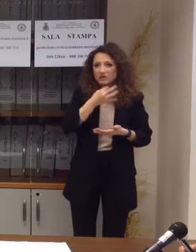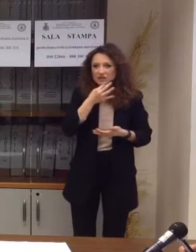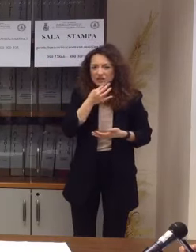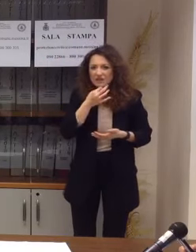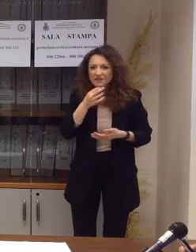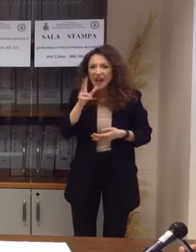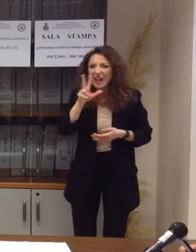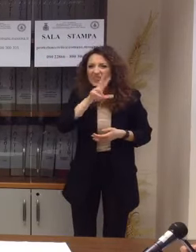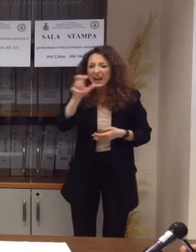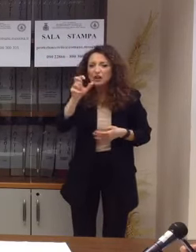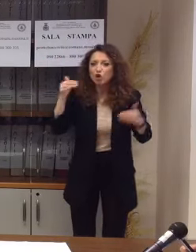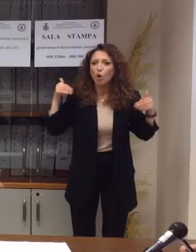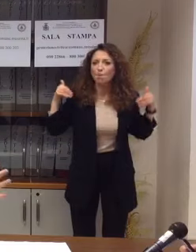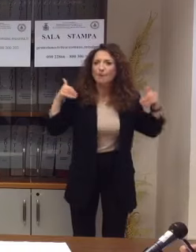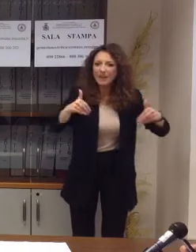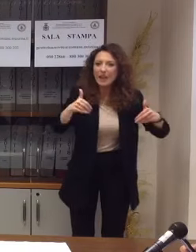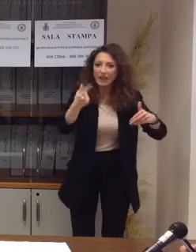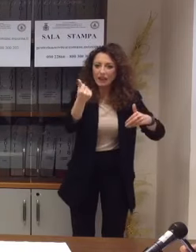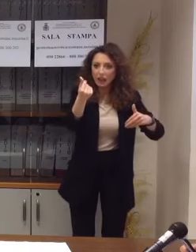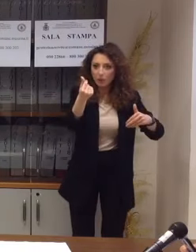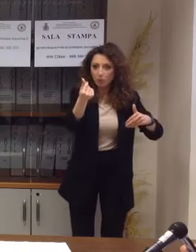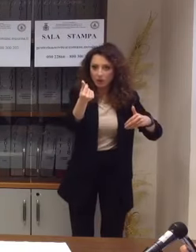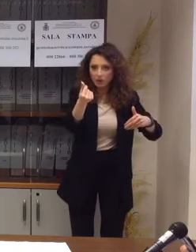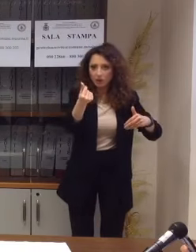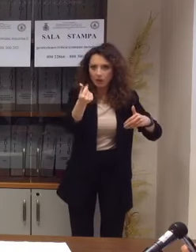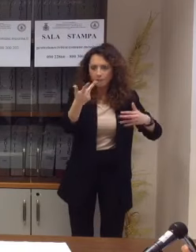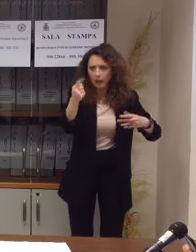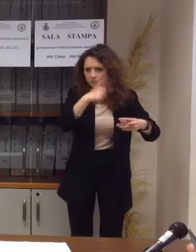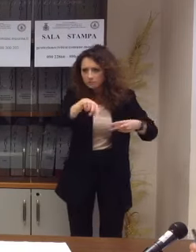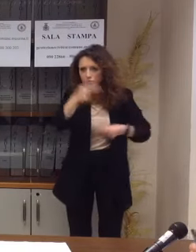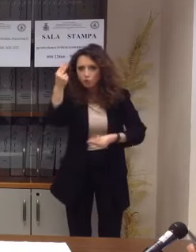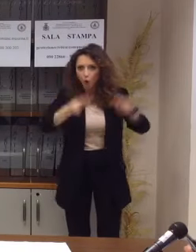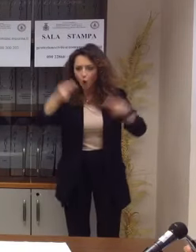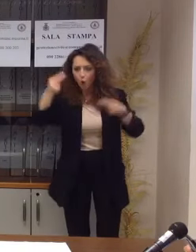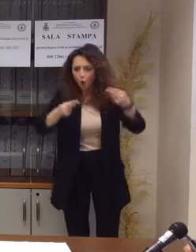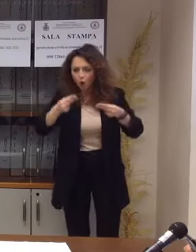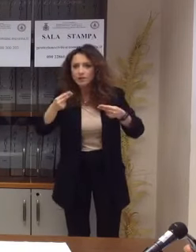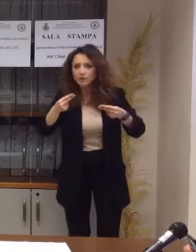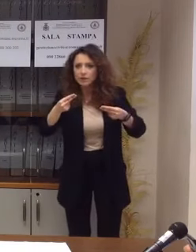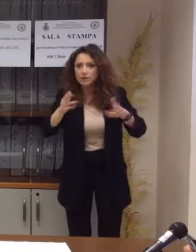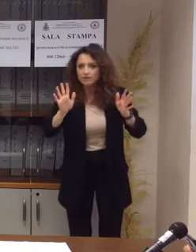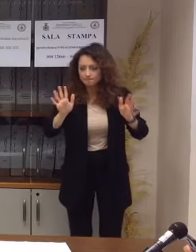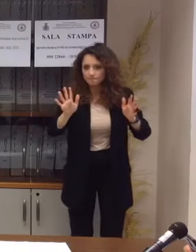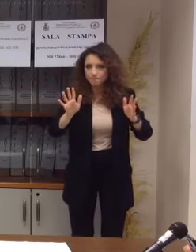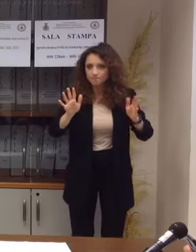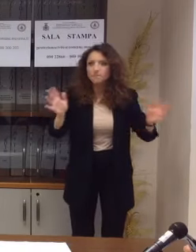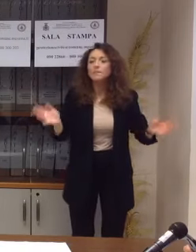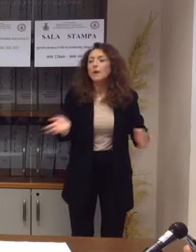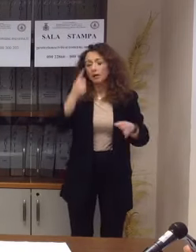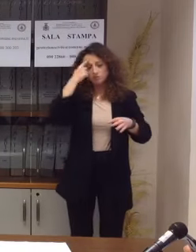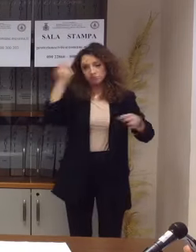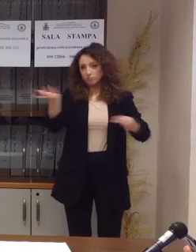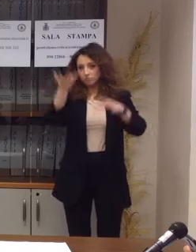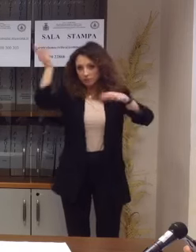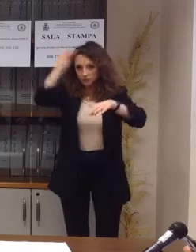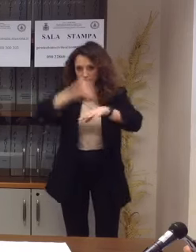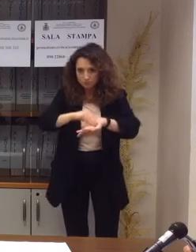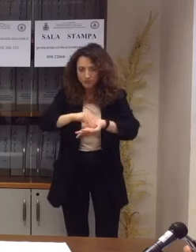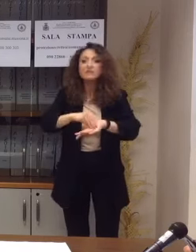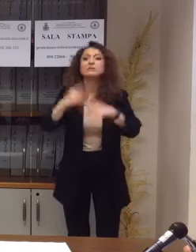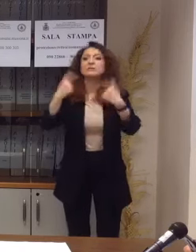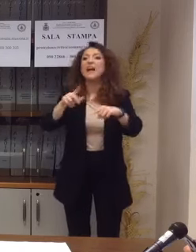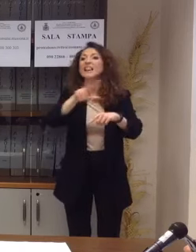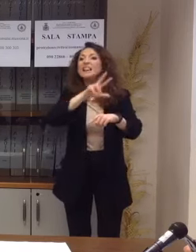di liquidità, però stiamo facendo i conti, stiamo facendo i conti. Posto che siano 300 miliardi